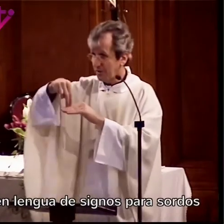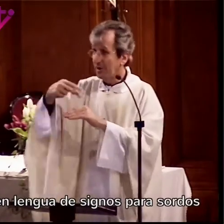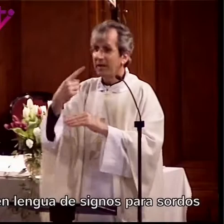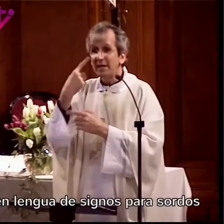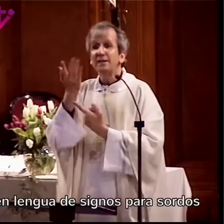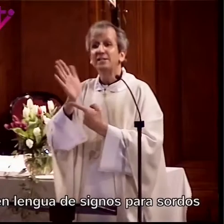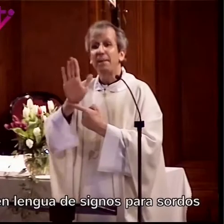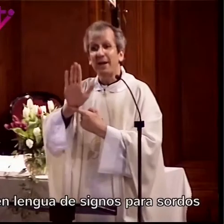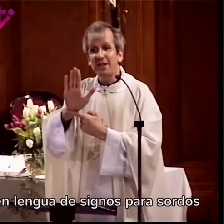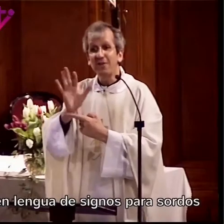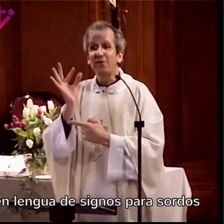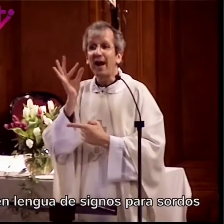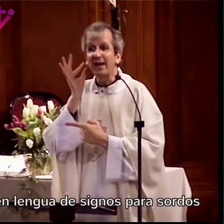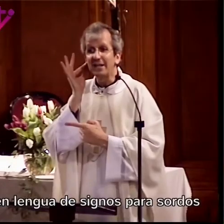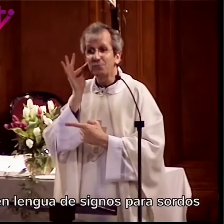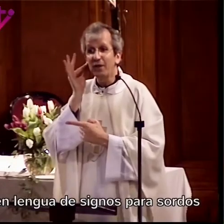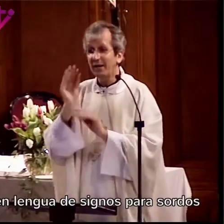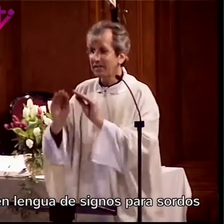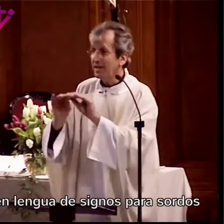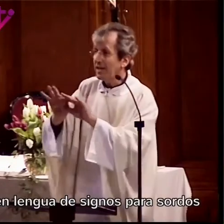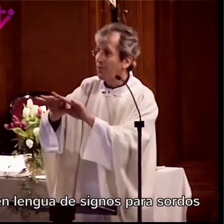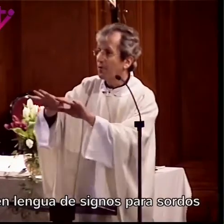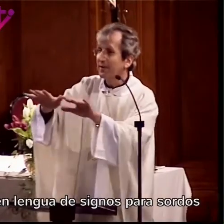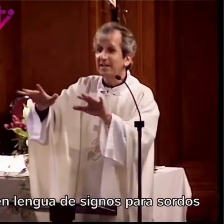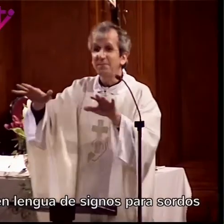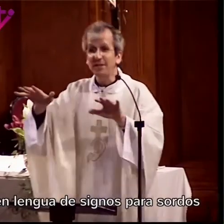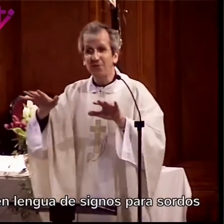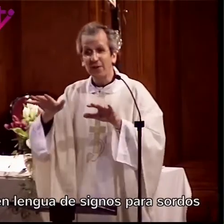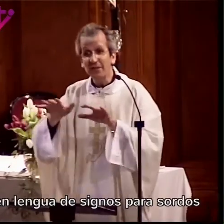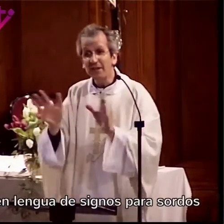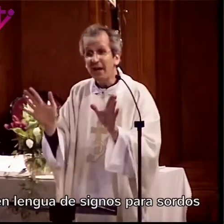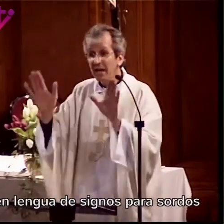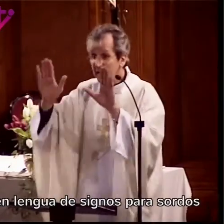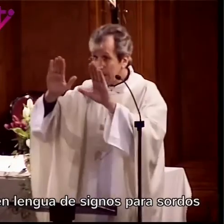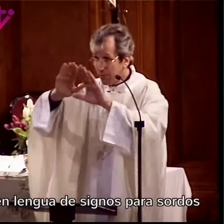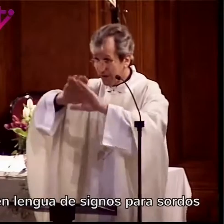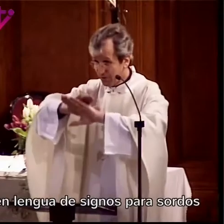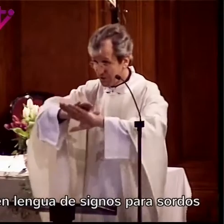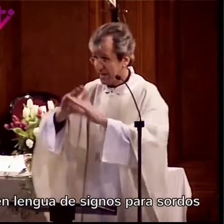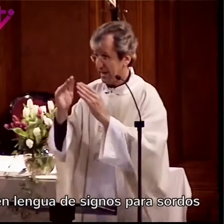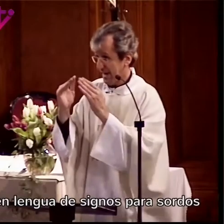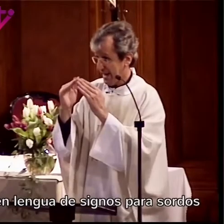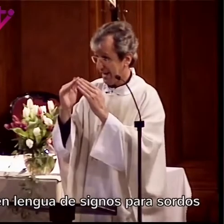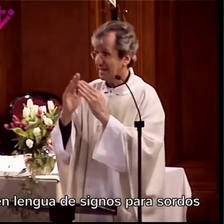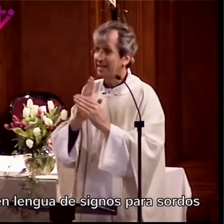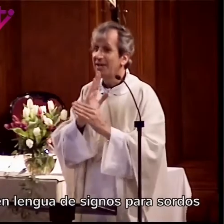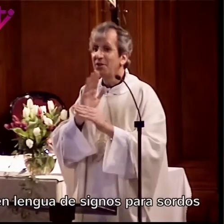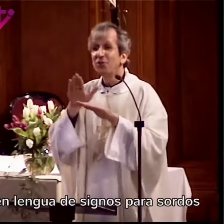y se apareció aquellas mujeres y fueron transmitiendo la noticia y por la noche en casa donde